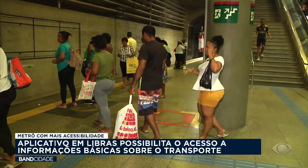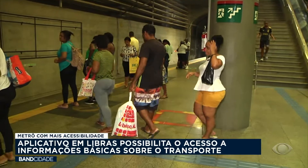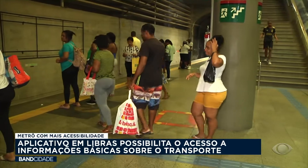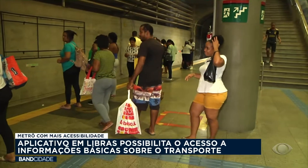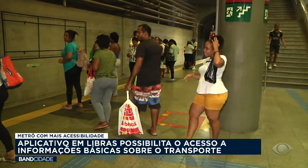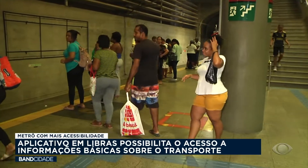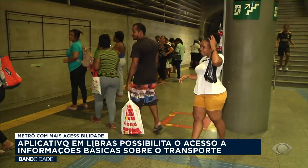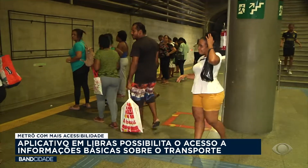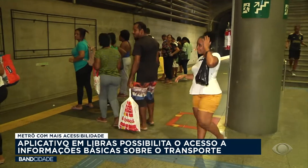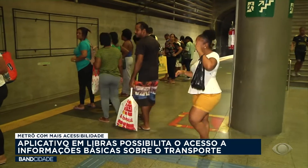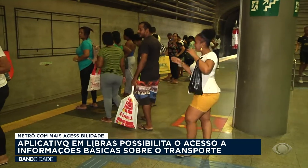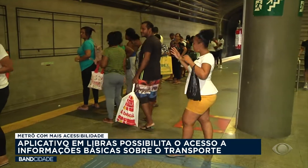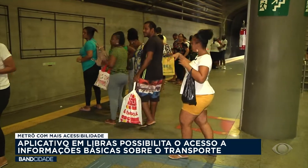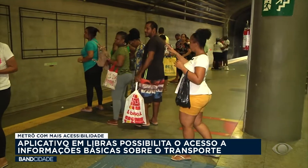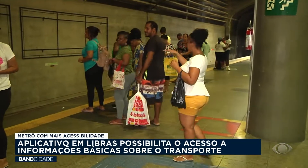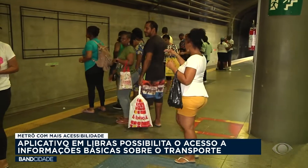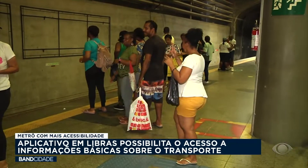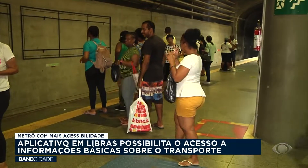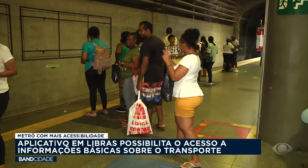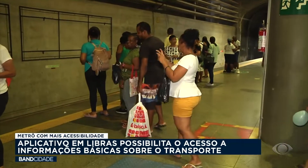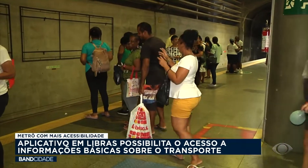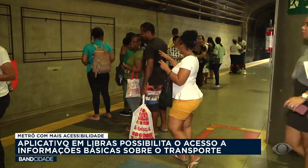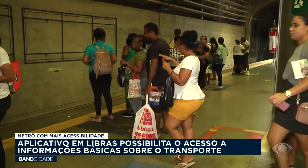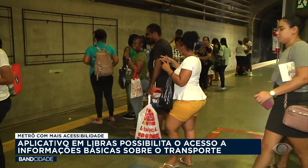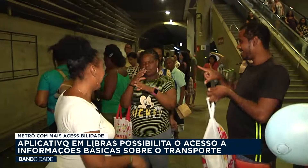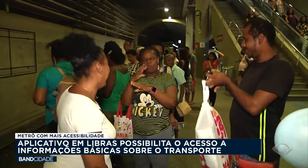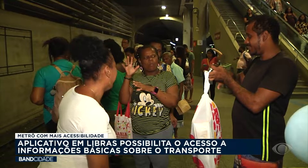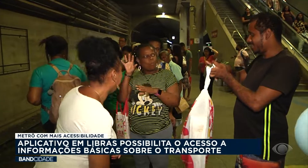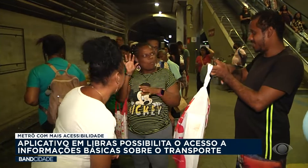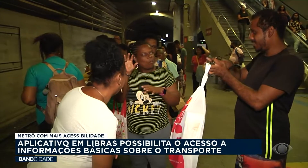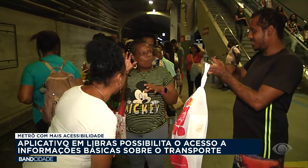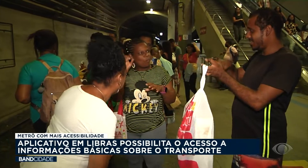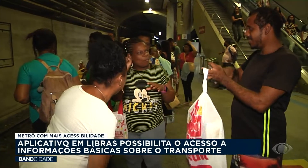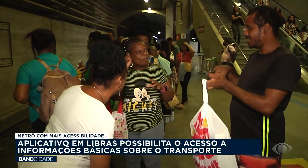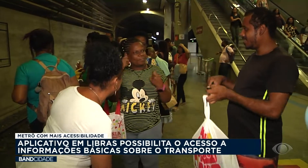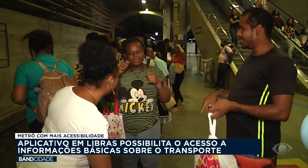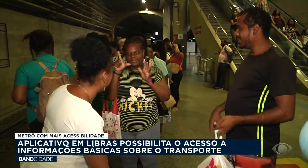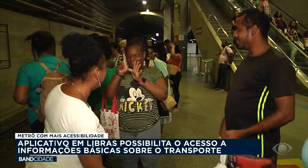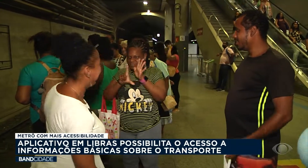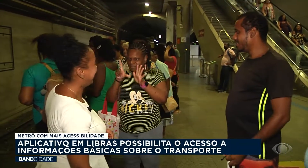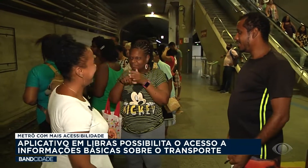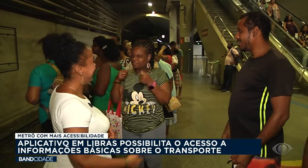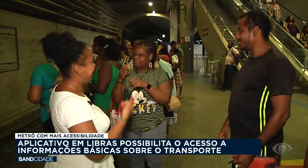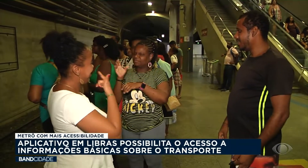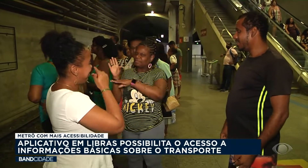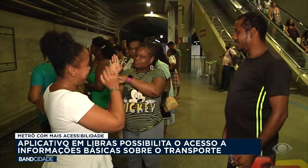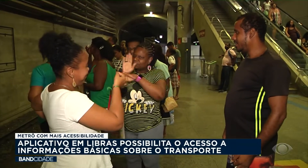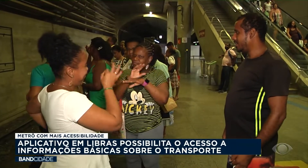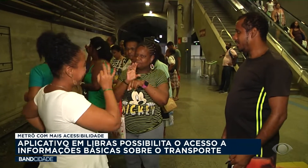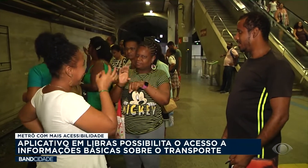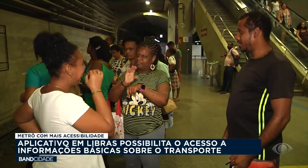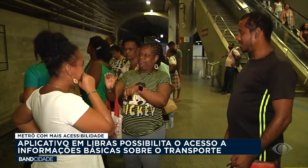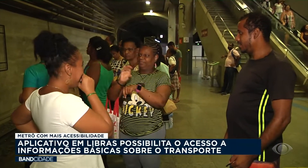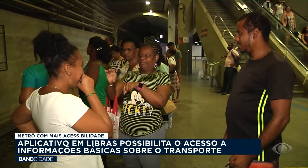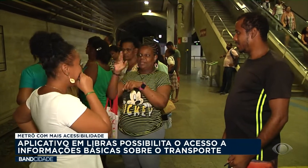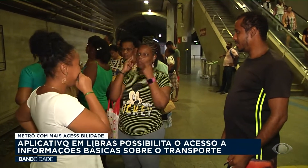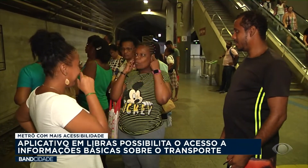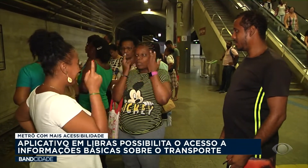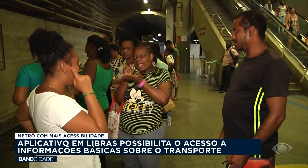reconhecida como segunda língua oficial do Brasil. Mas apesar da lei, os deficientes auditivos ainda são excluídos de